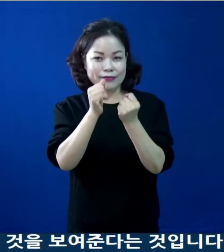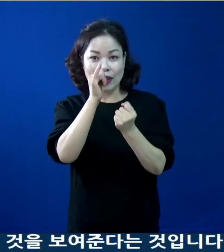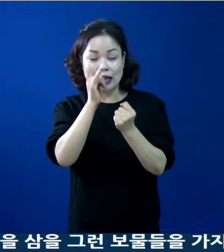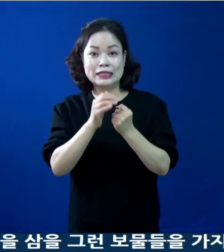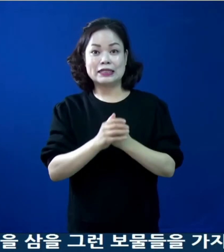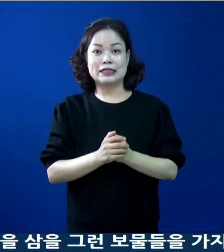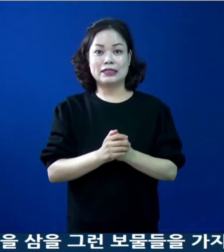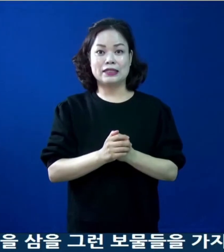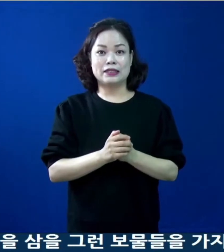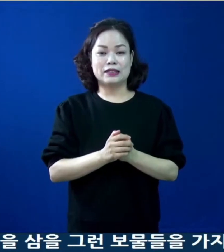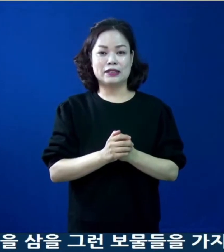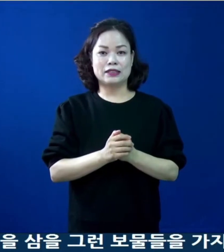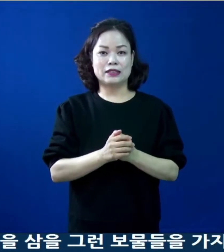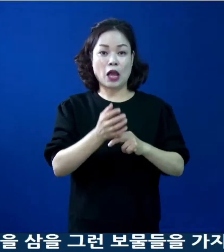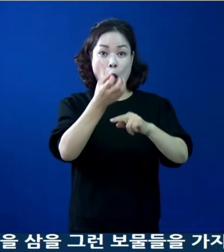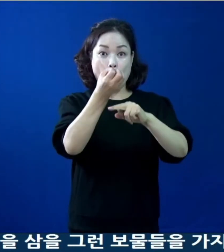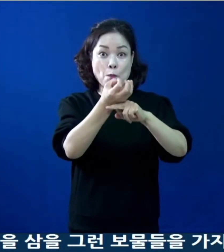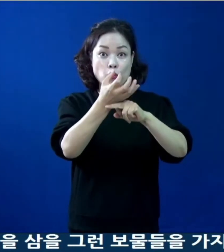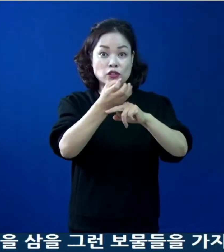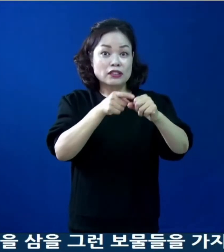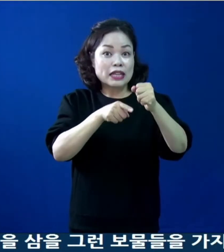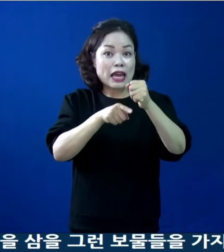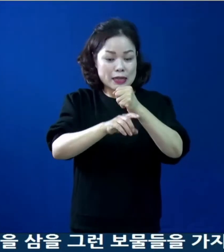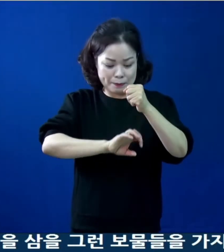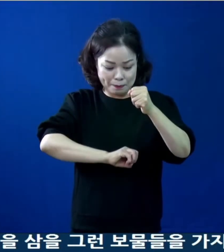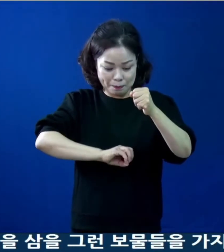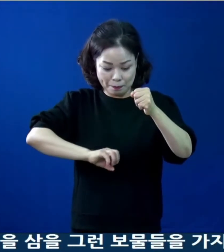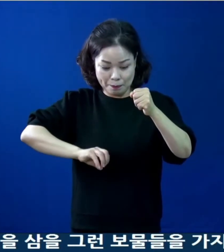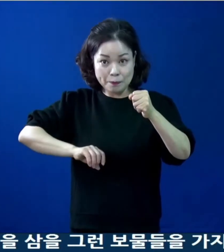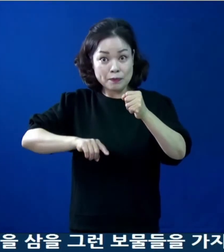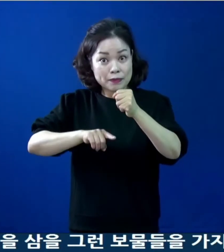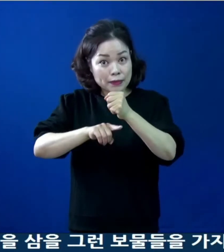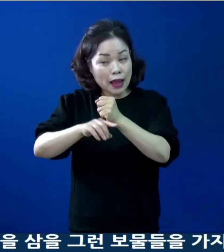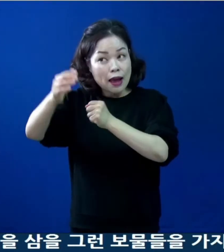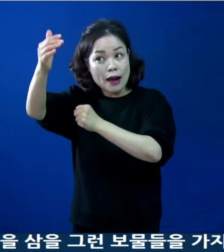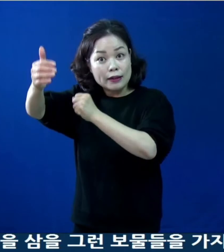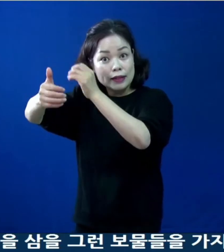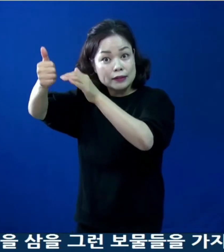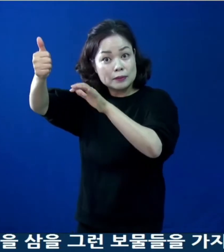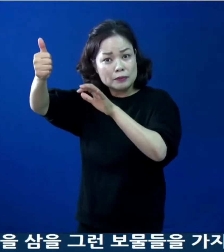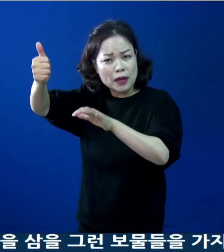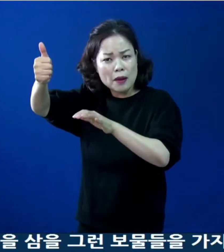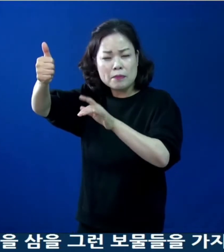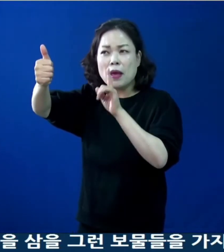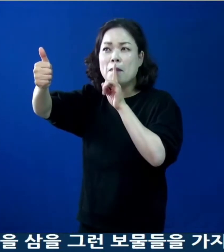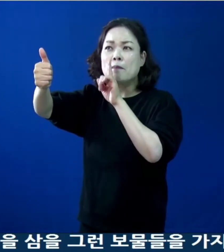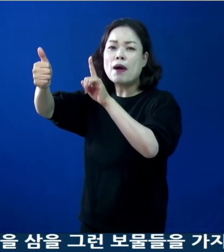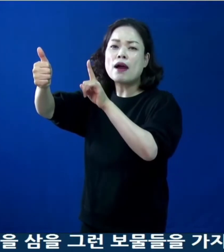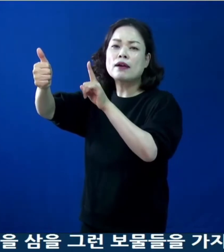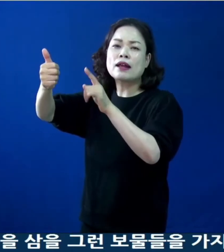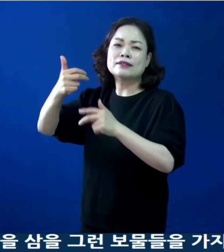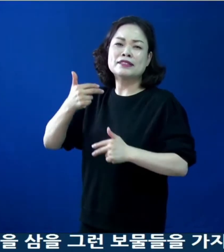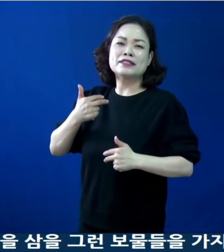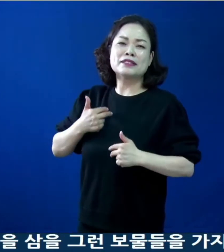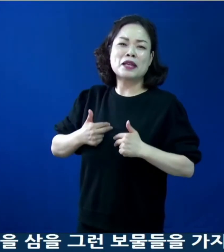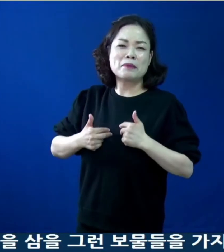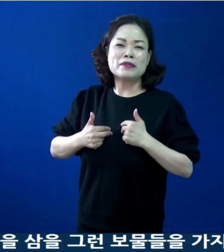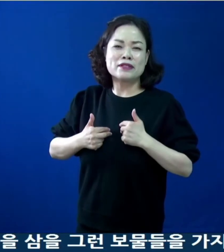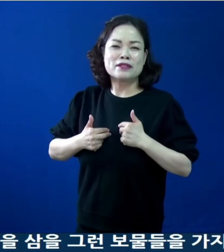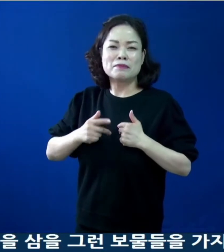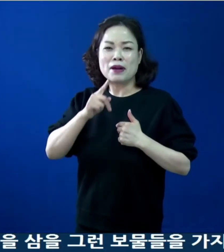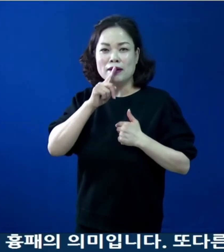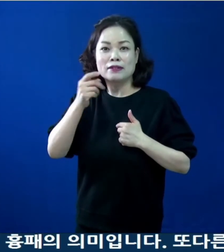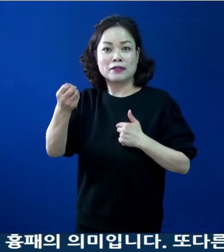이 보석의 의미가 이 보석이 하나님 앞에 말한다, 이런 재미있는 주의를